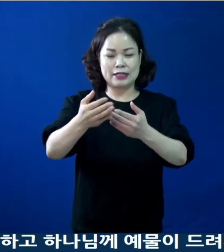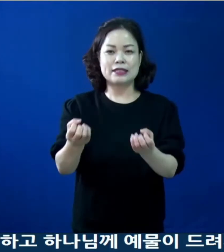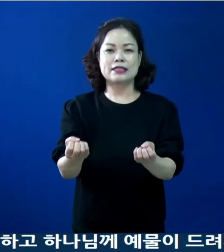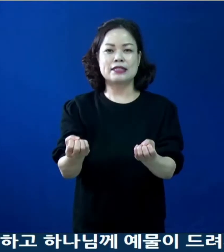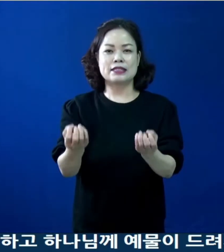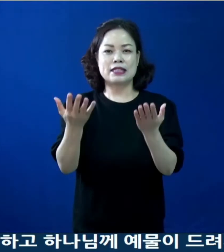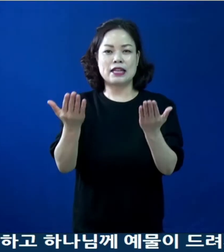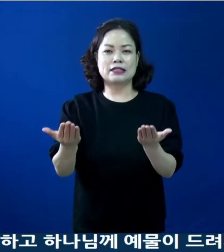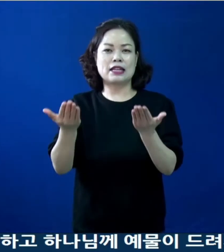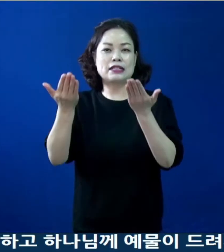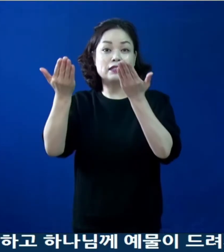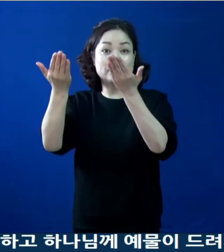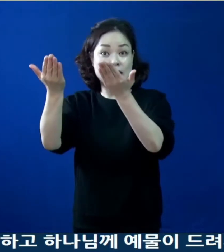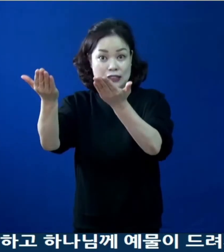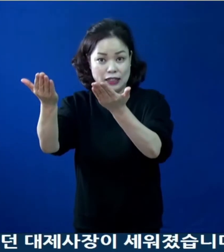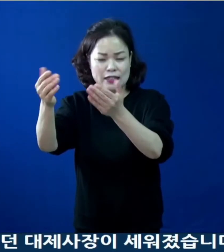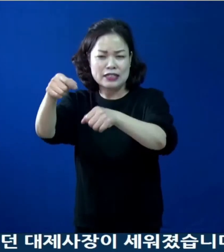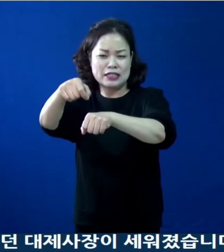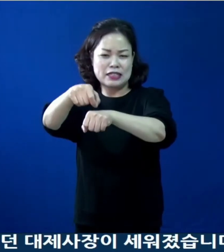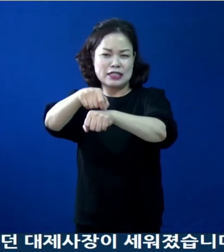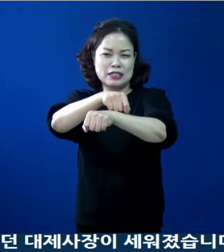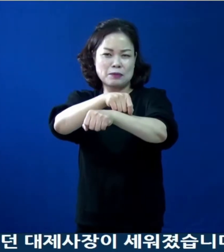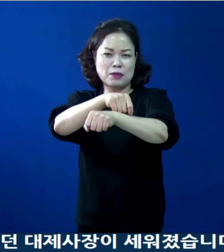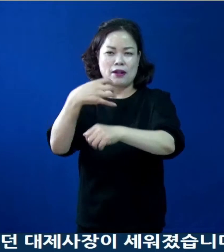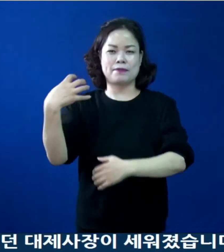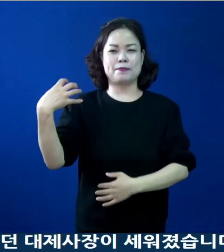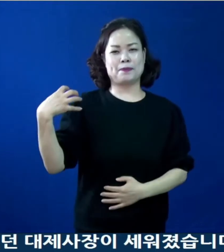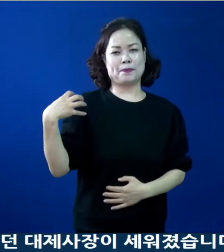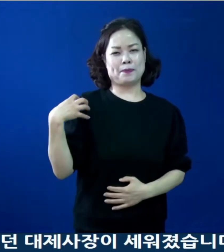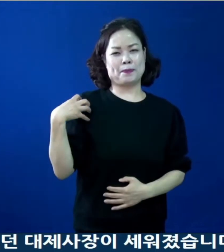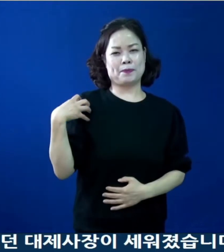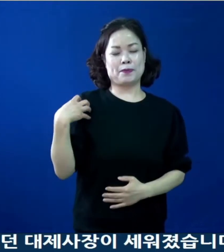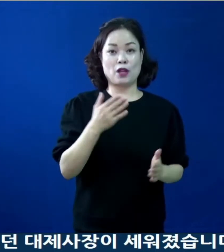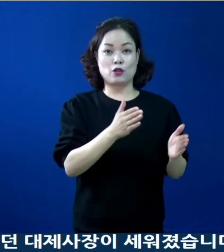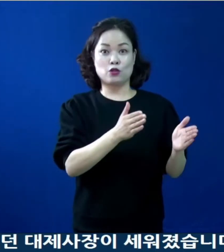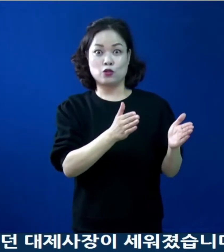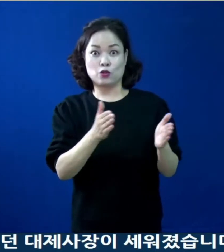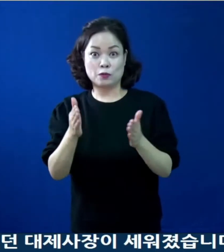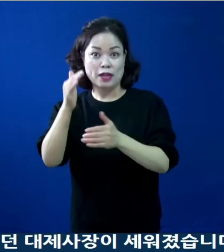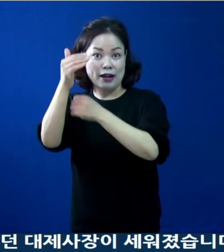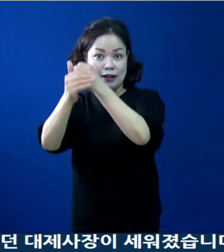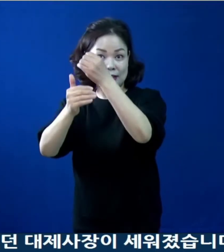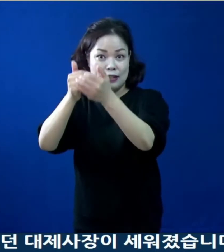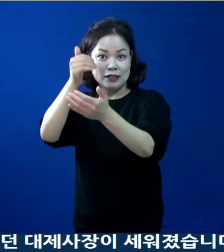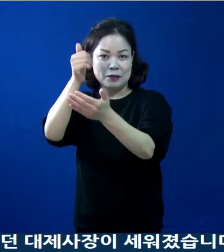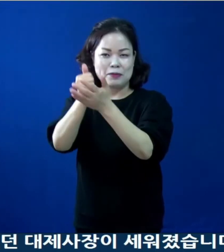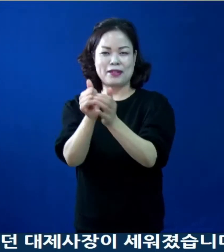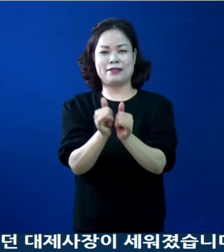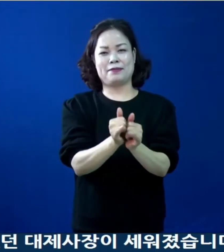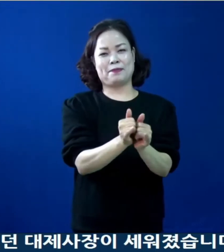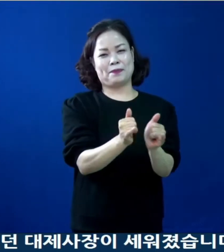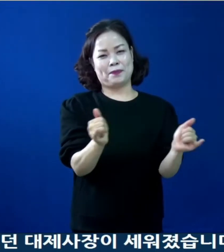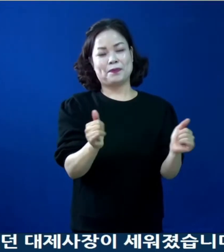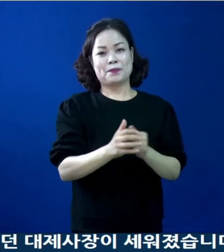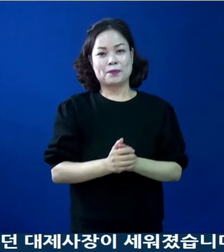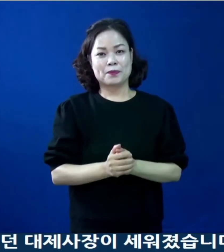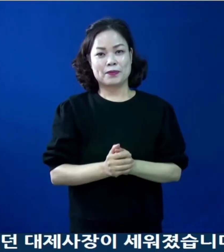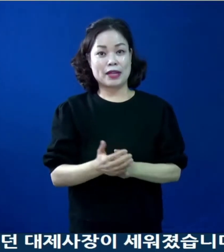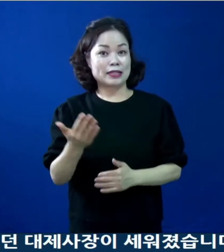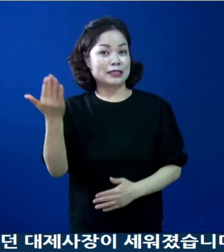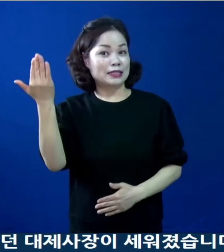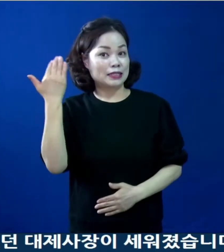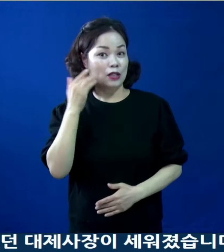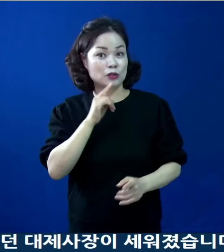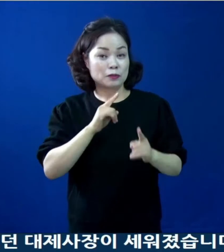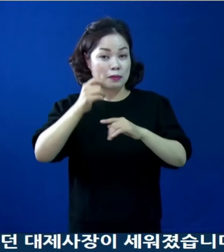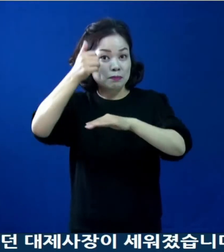제사를 수행하여야 하는 특별한 임무를 가지고 준비된 하나님의 사람들이었습니다. 지난주